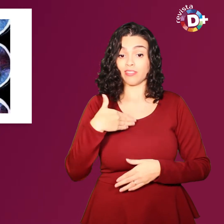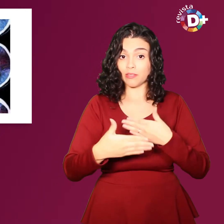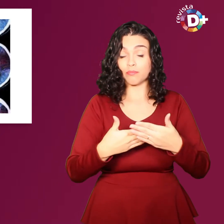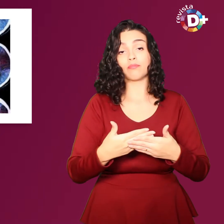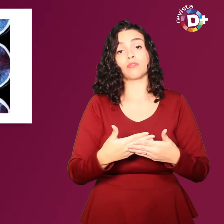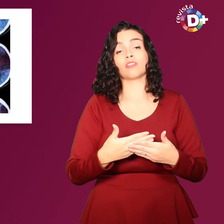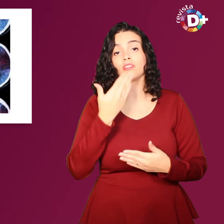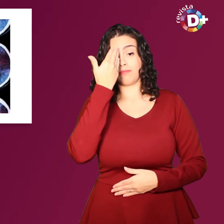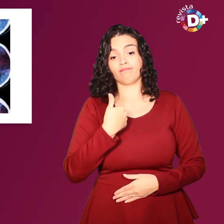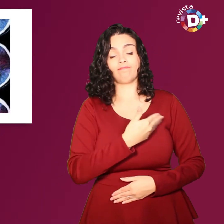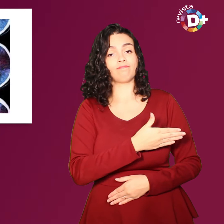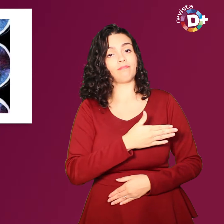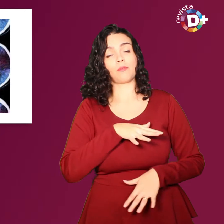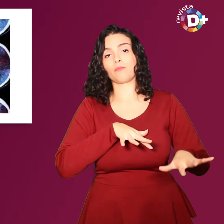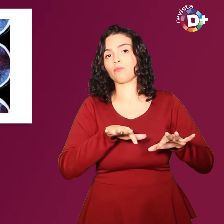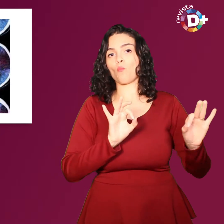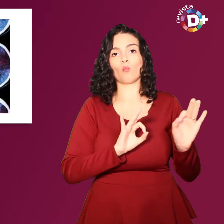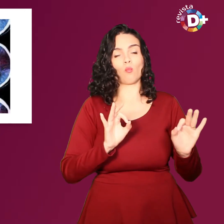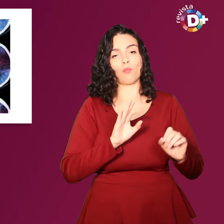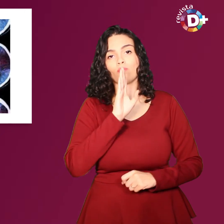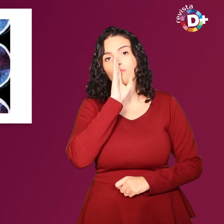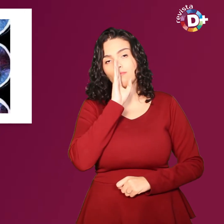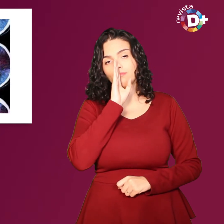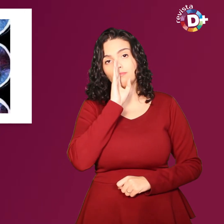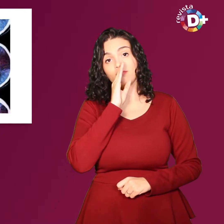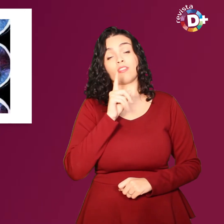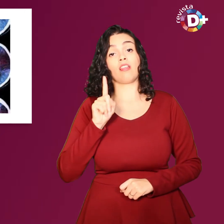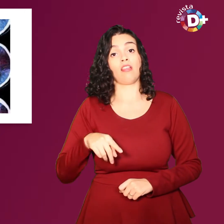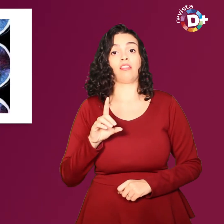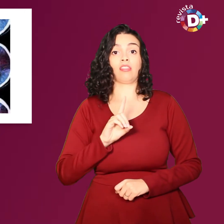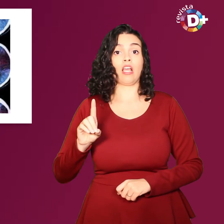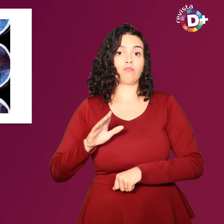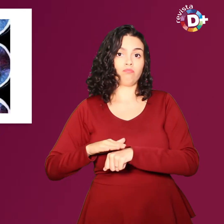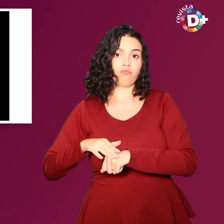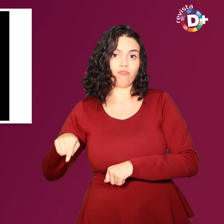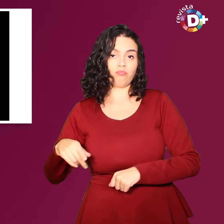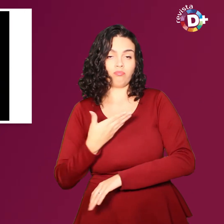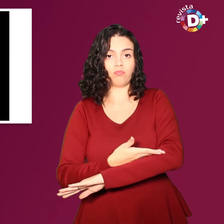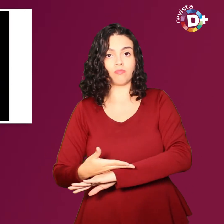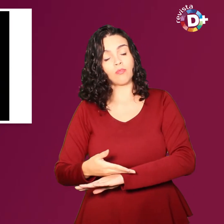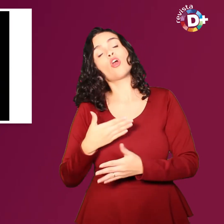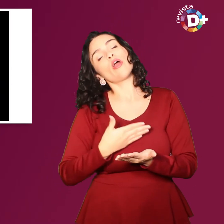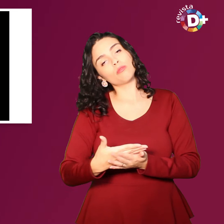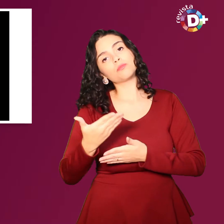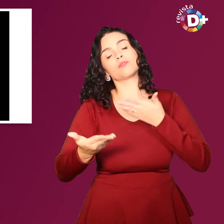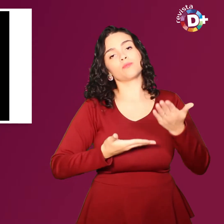Após o AVC, fiquei sem movimentos do lado esquerdo do corpo, conta ele, que é destro. Iniciou então um tratamento